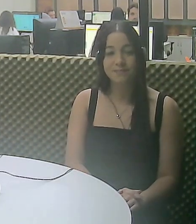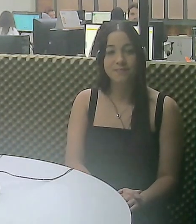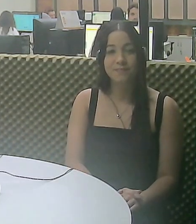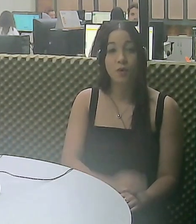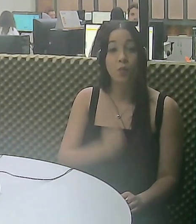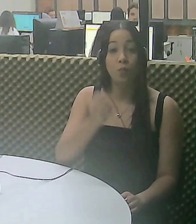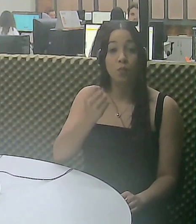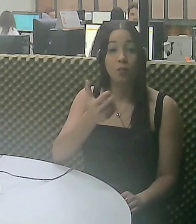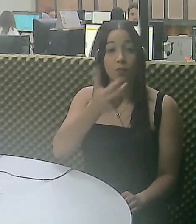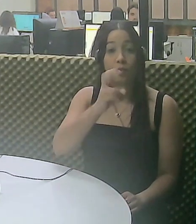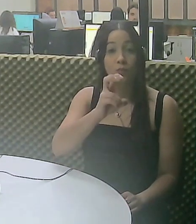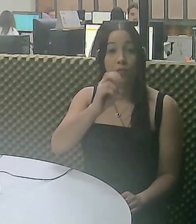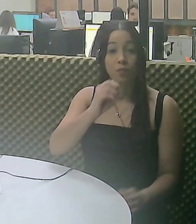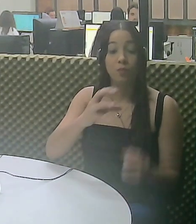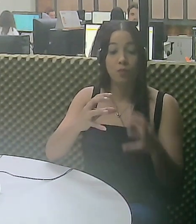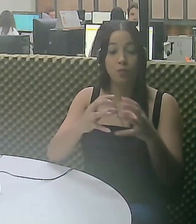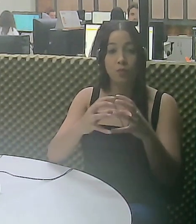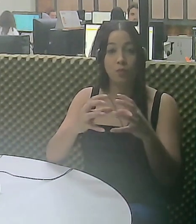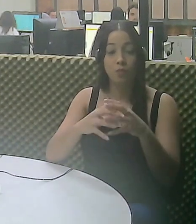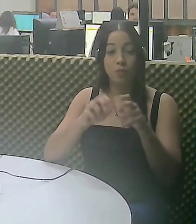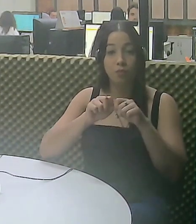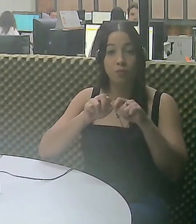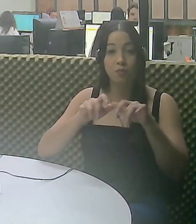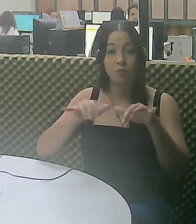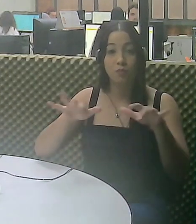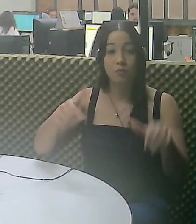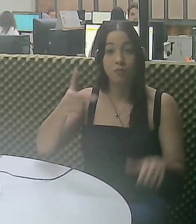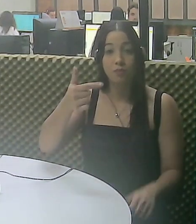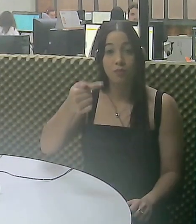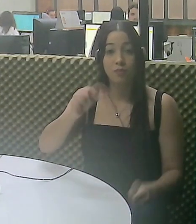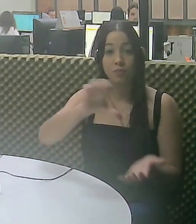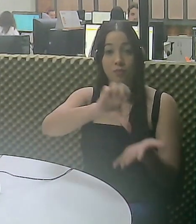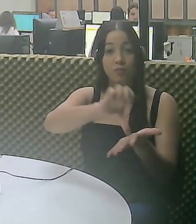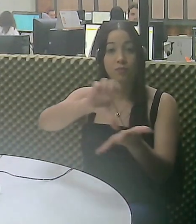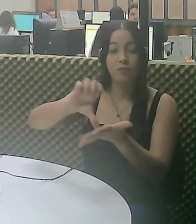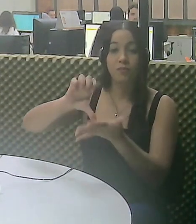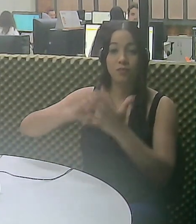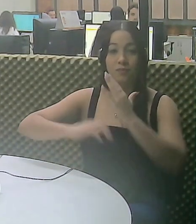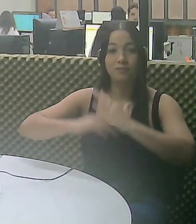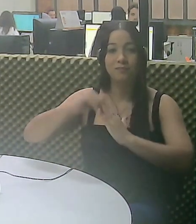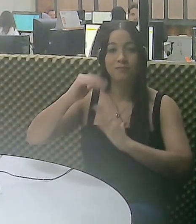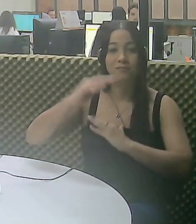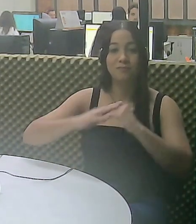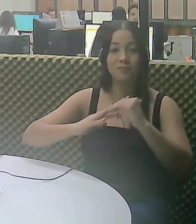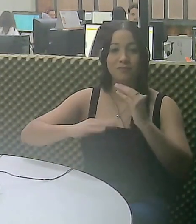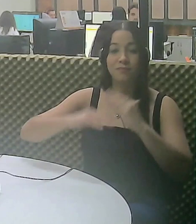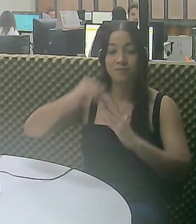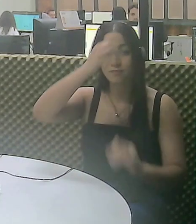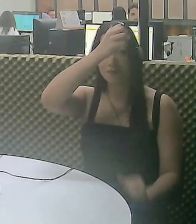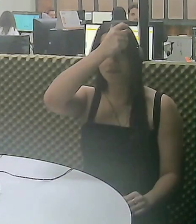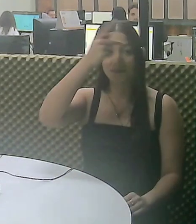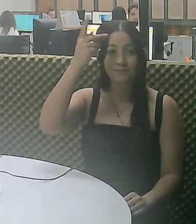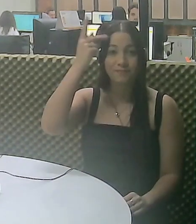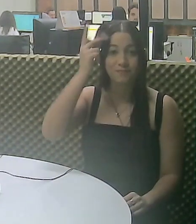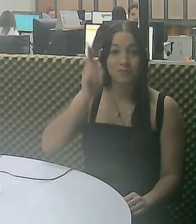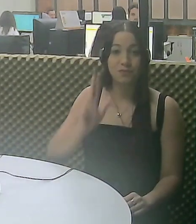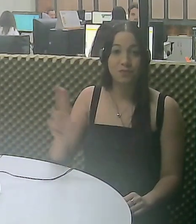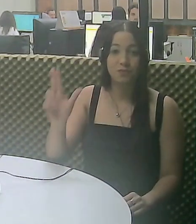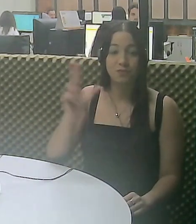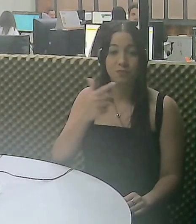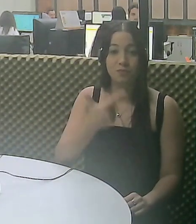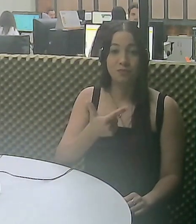Com quase 50 turmas distribuídas em 7 centros profissionalizantes, a Prefeitura de Uberlândia está